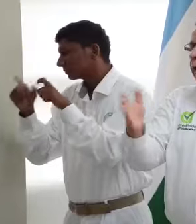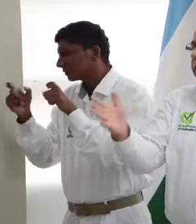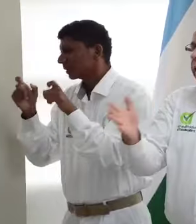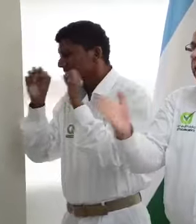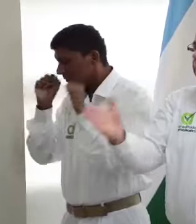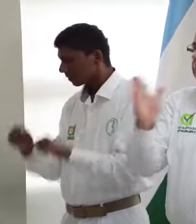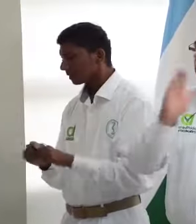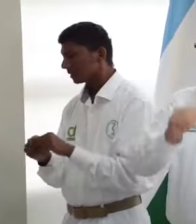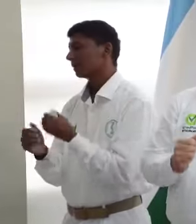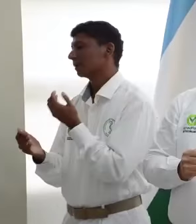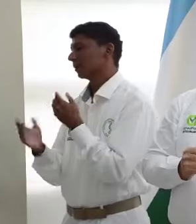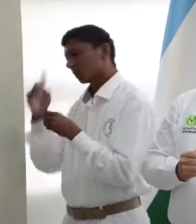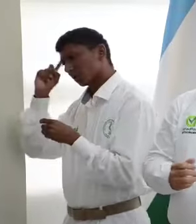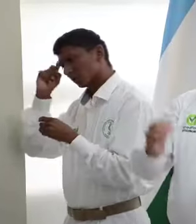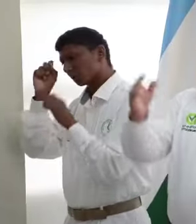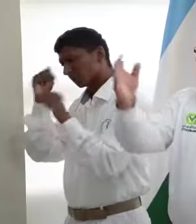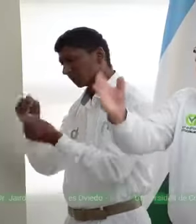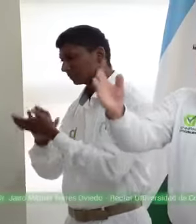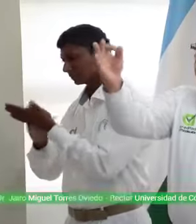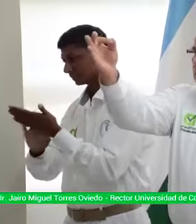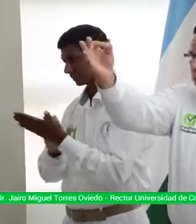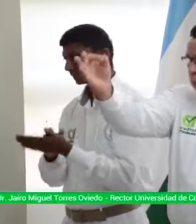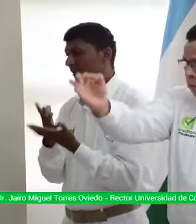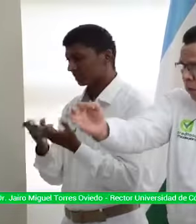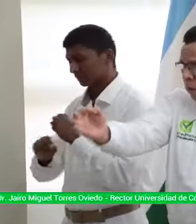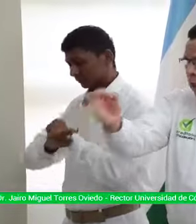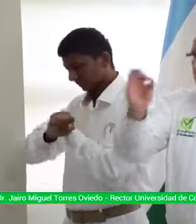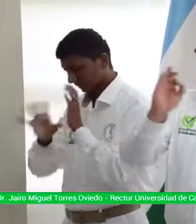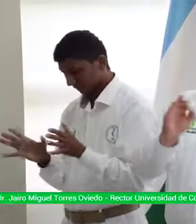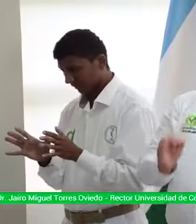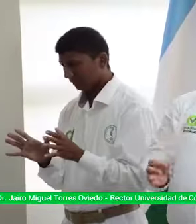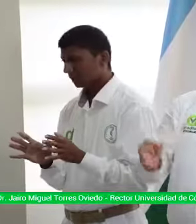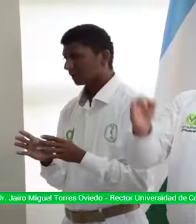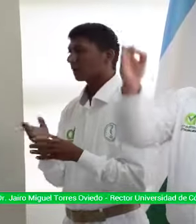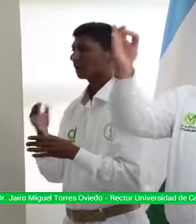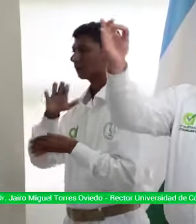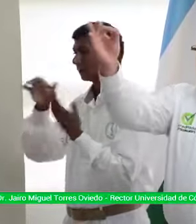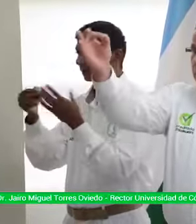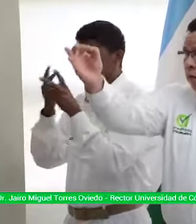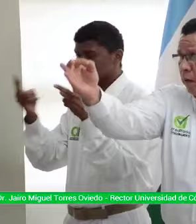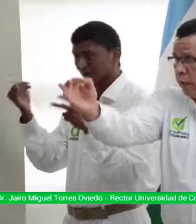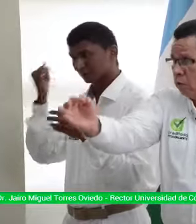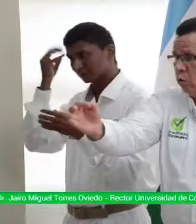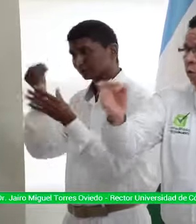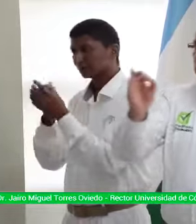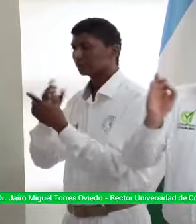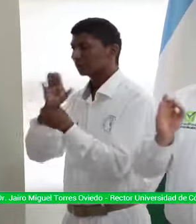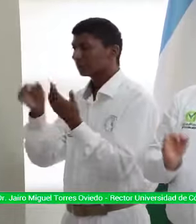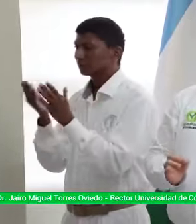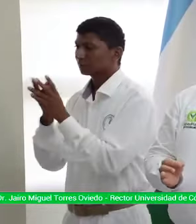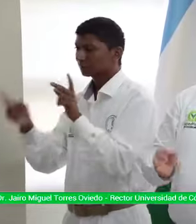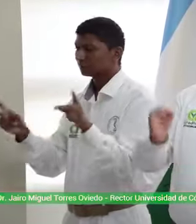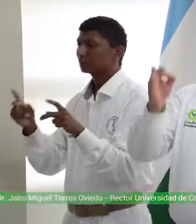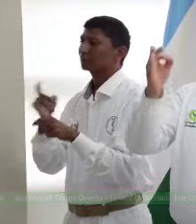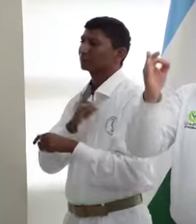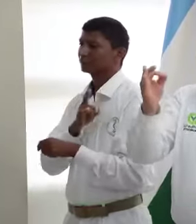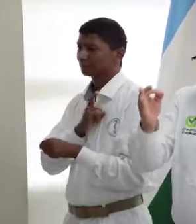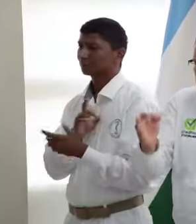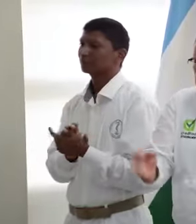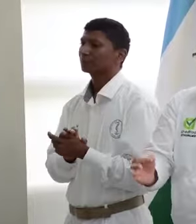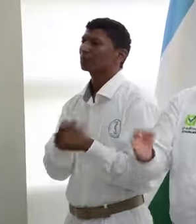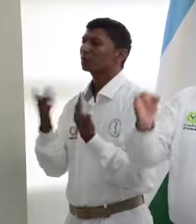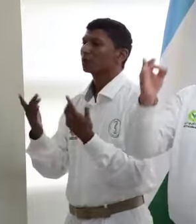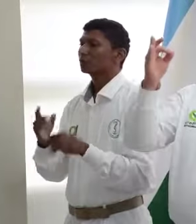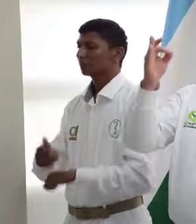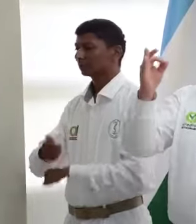pues, legales que el mismo Estado tiene establecido. Eso quiero dejarlo claro a la opinión pública, quiero dejárselo claro a todos los estudiantes de la universidad.